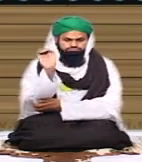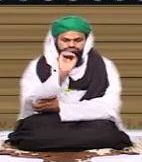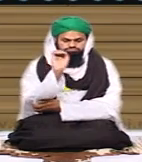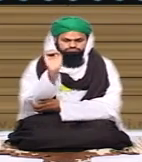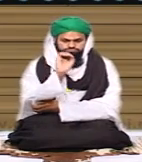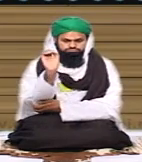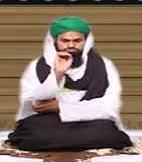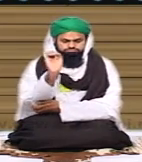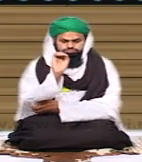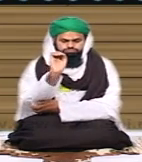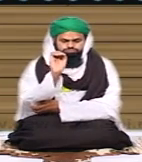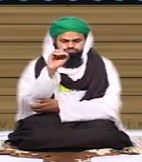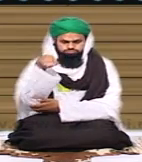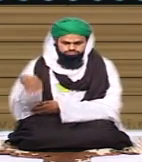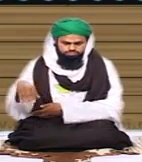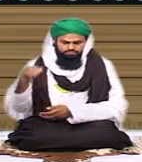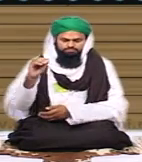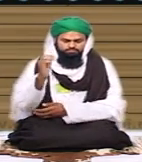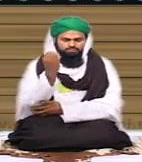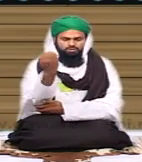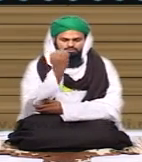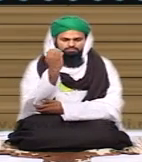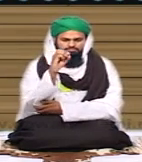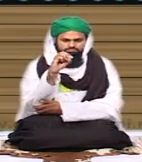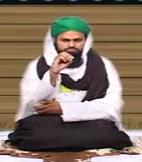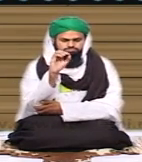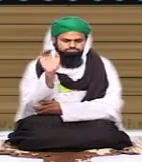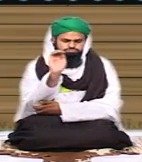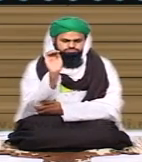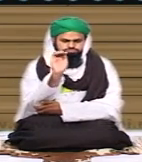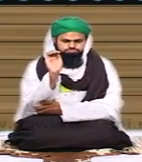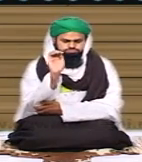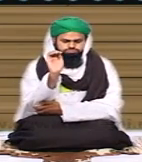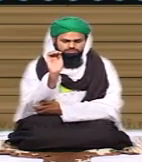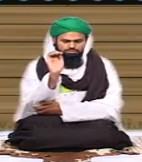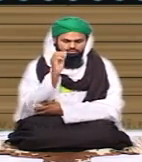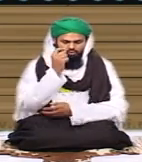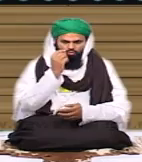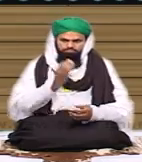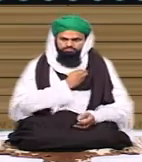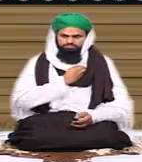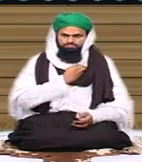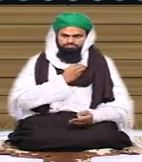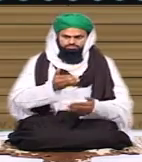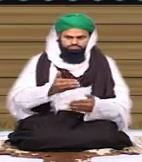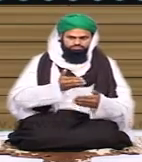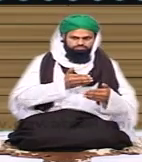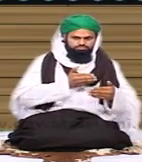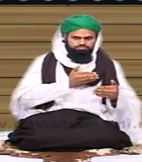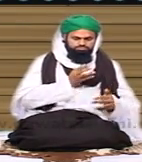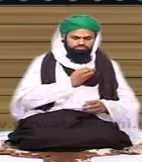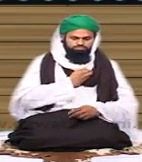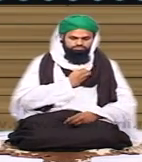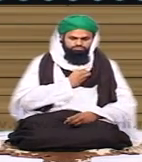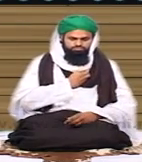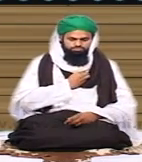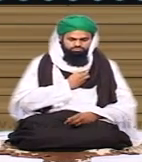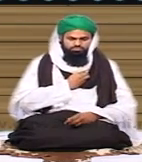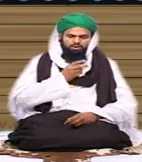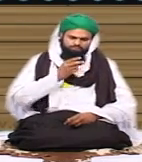तो अचानक कहीं से बहुत बड़ा सांप आकर फन फैलाकर बैठ गया। लोग दूर हट गए कि अब क्या